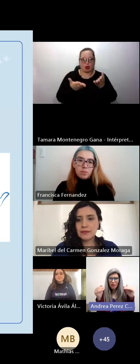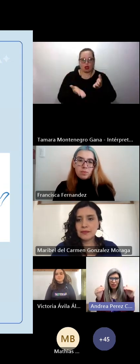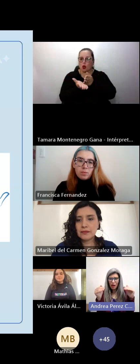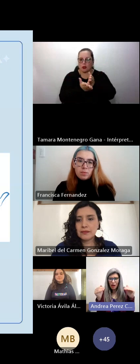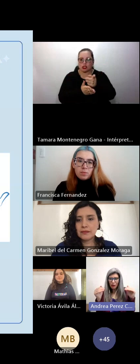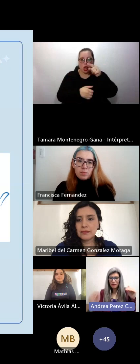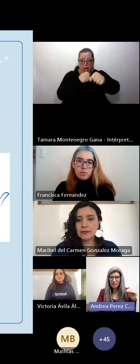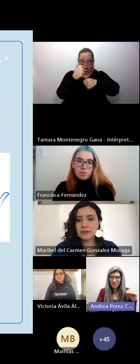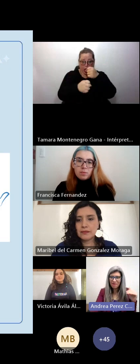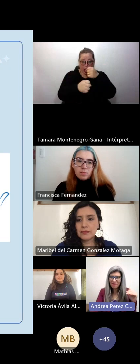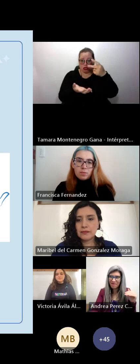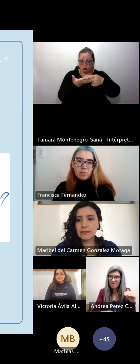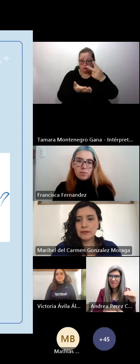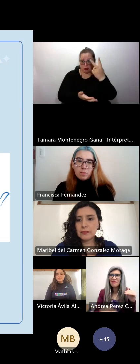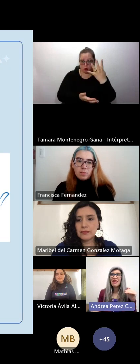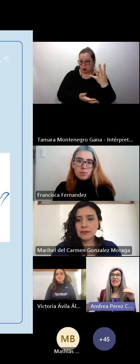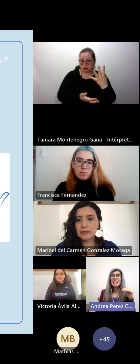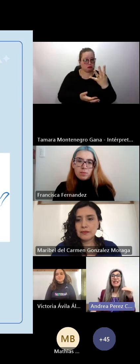año 2024.